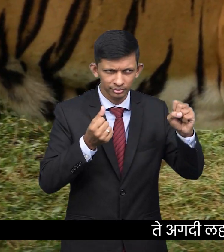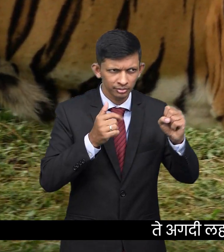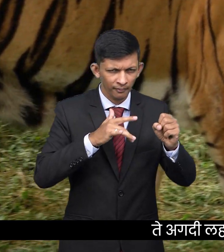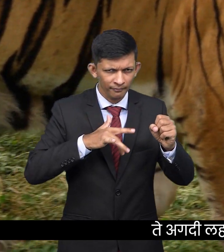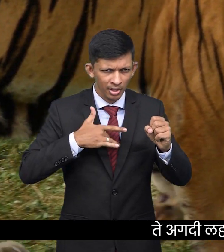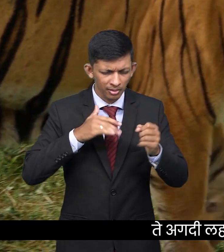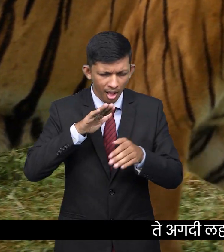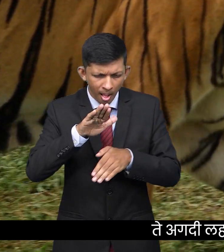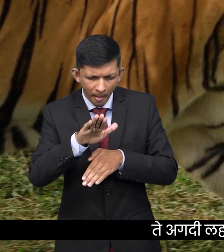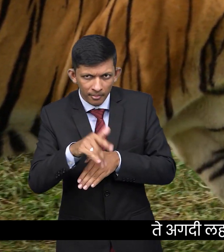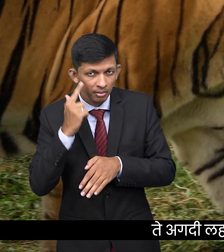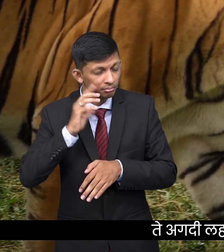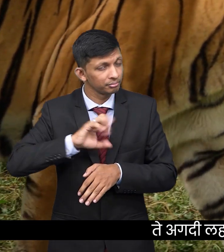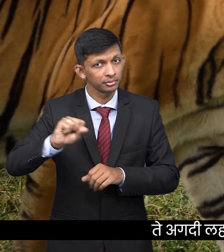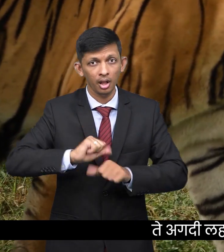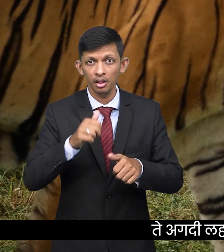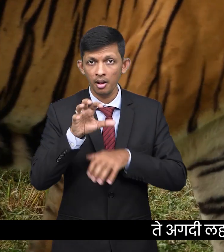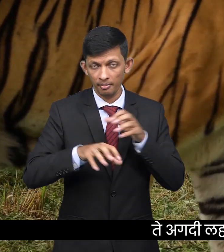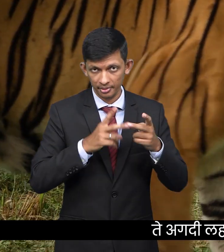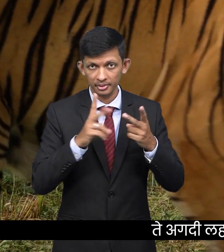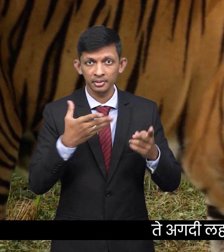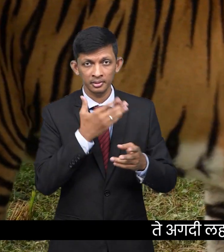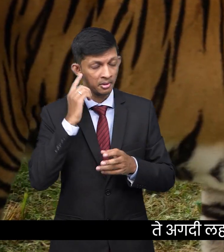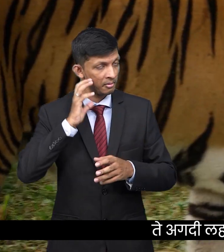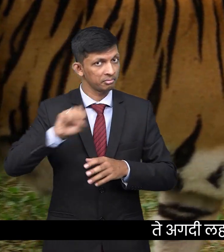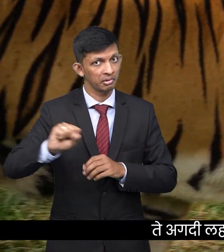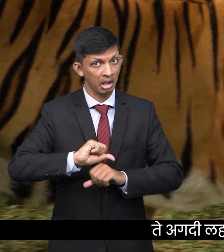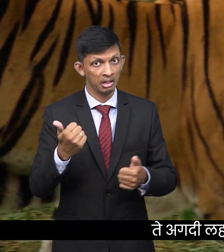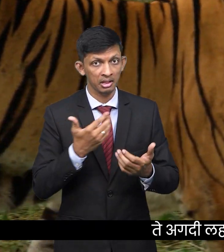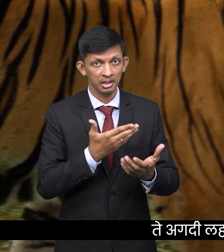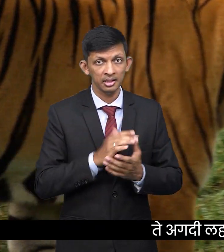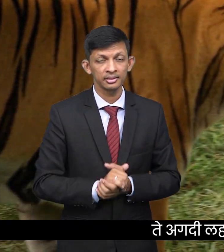लहान आवाज देखील ऐकू शकतात.